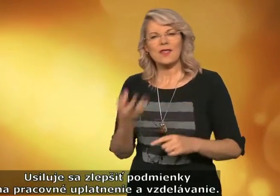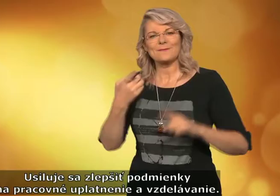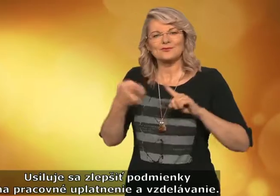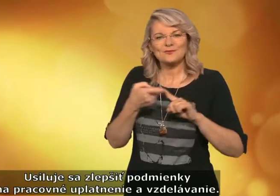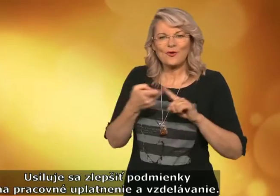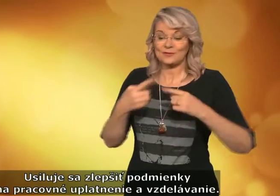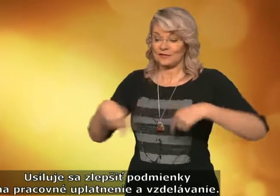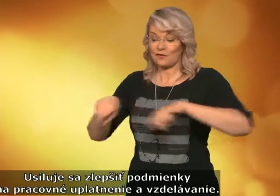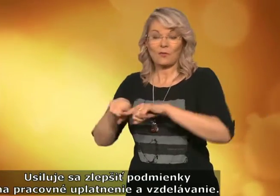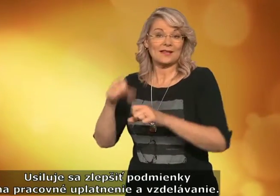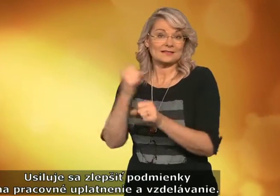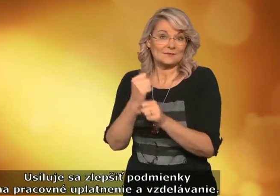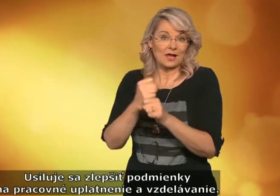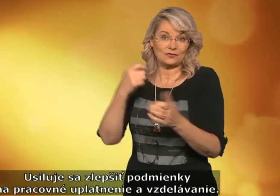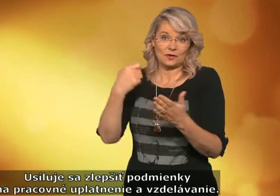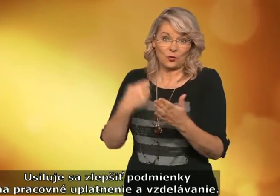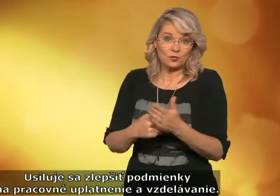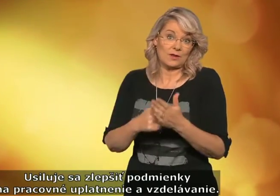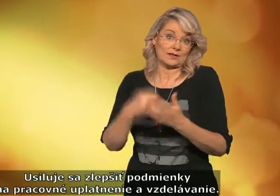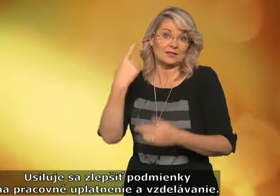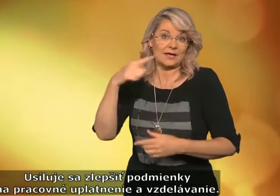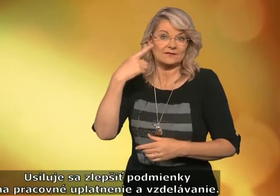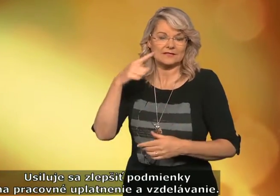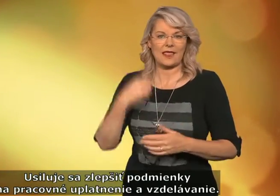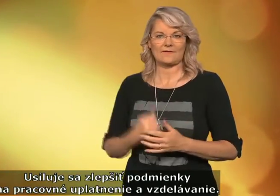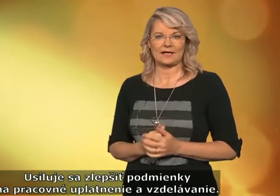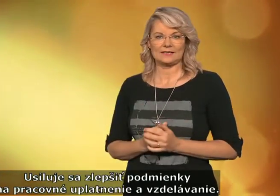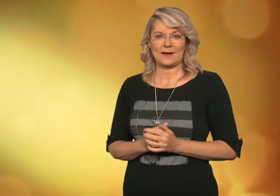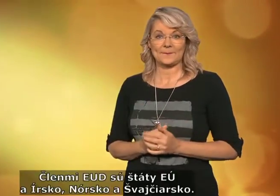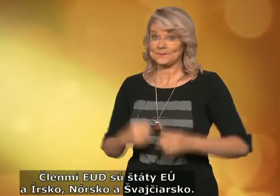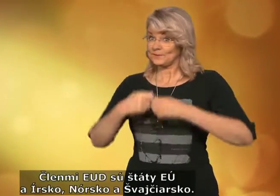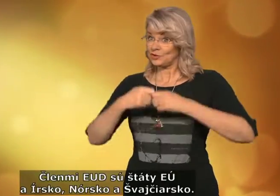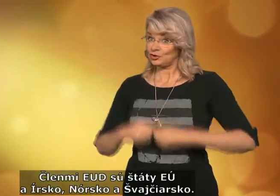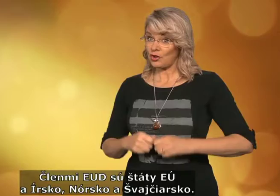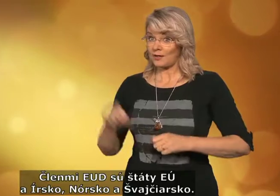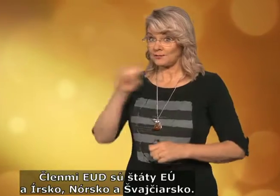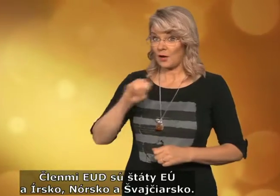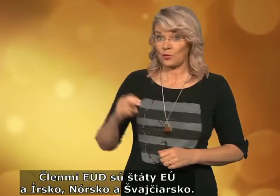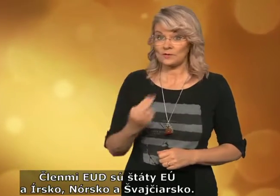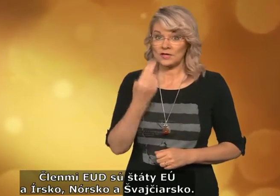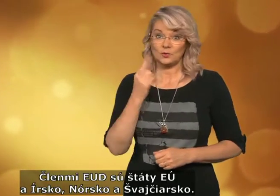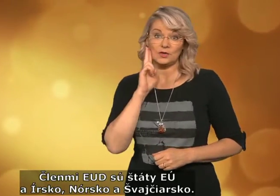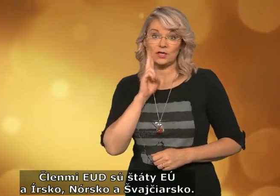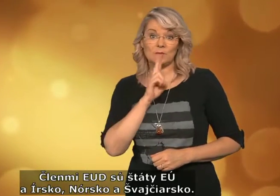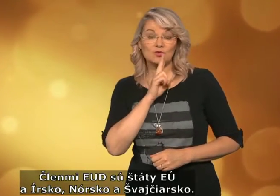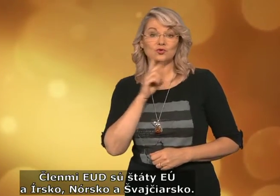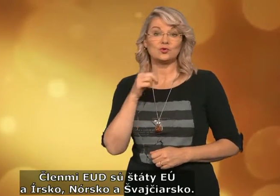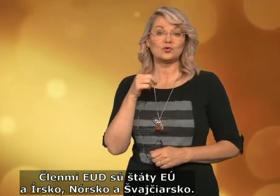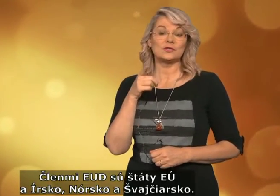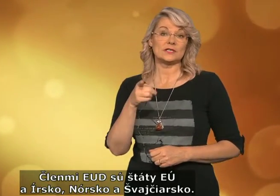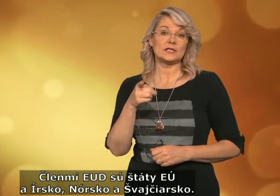Usiluje sa zlepšiť podmienky na pracovné uplatnenie a vzdelávanie. Členmi Európskej